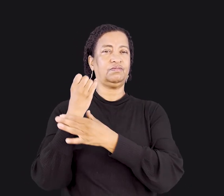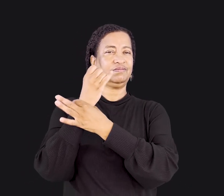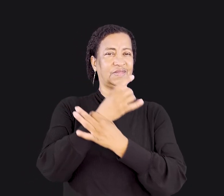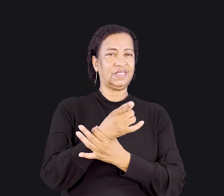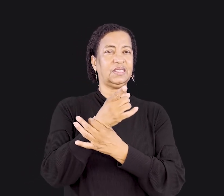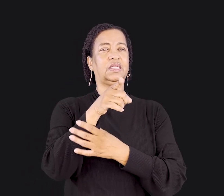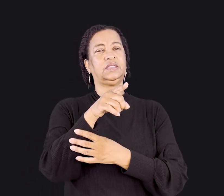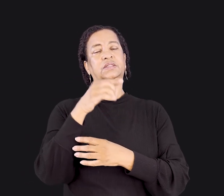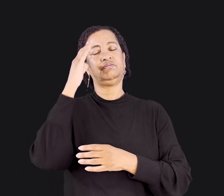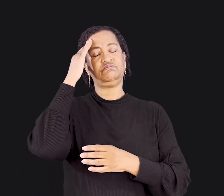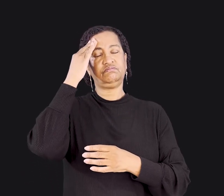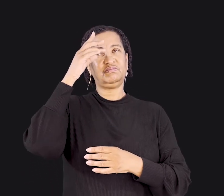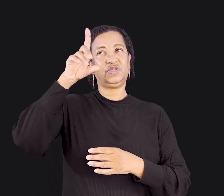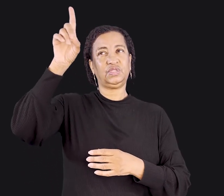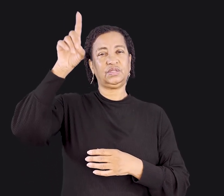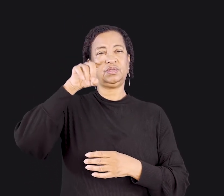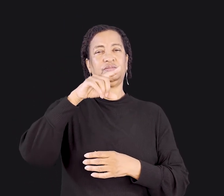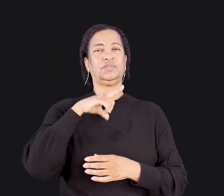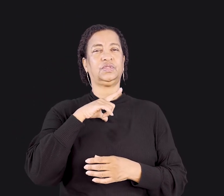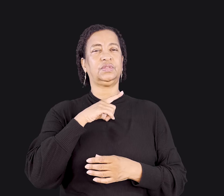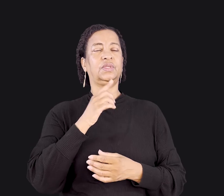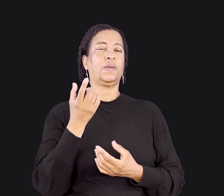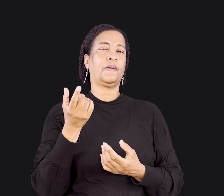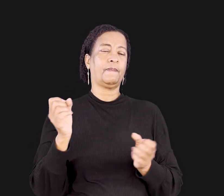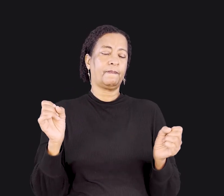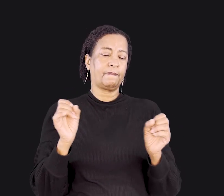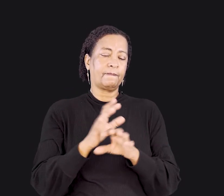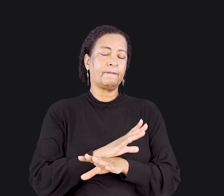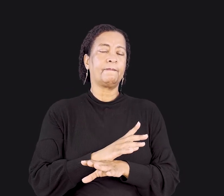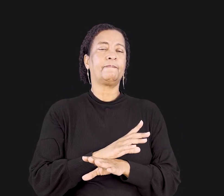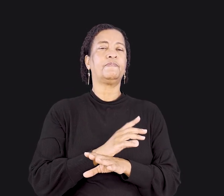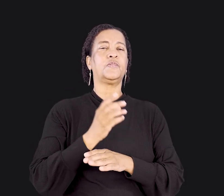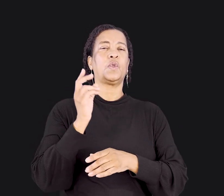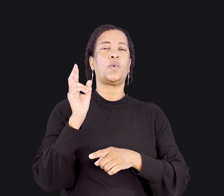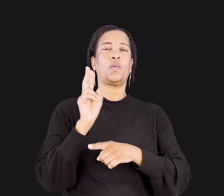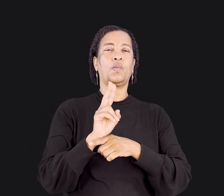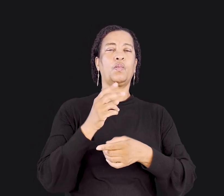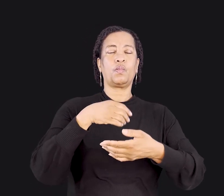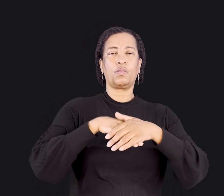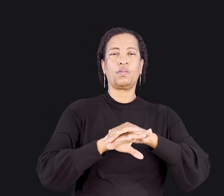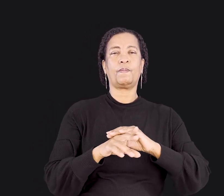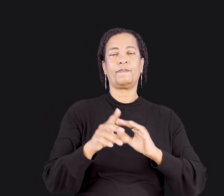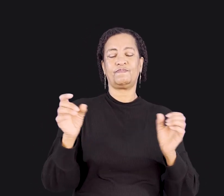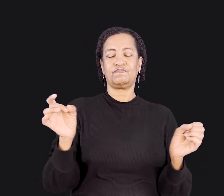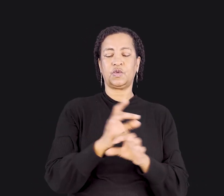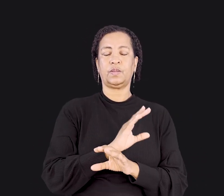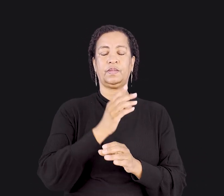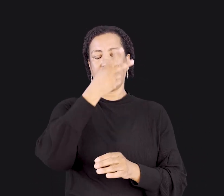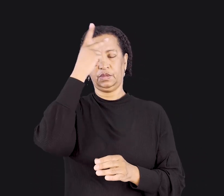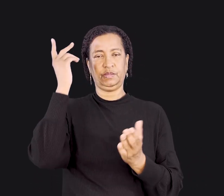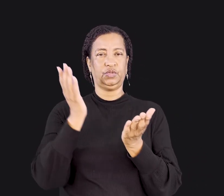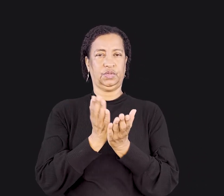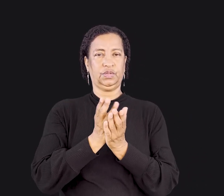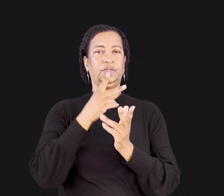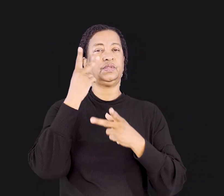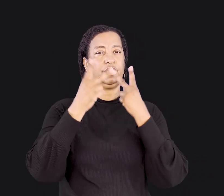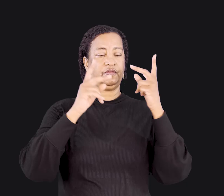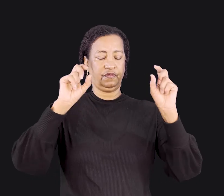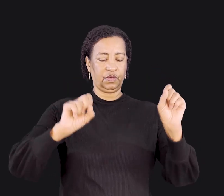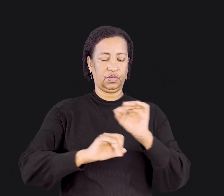do intento de Deus de obter guarda completa do crente. E tudo isso para o louvor da glória de Deus. Nos versículos